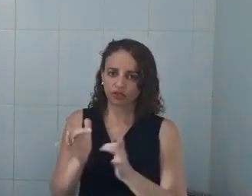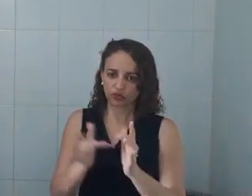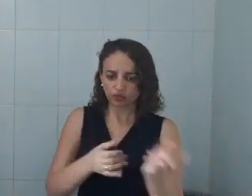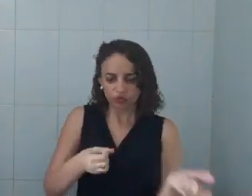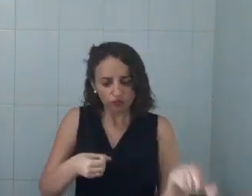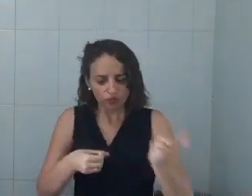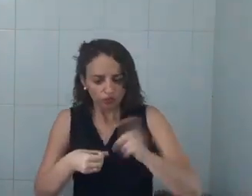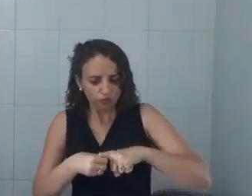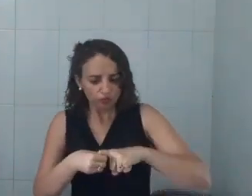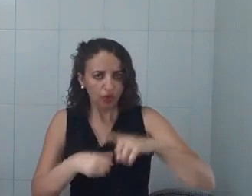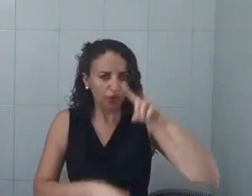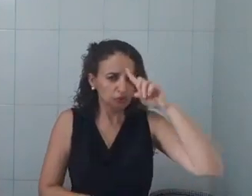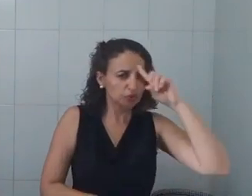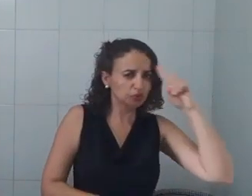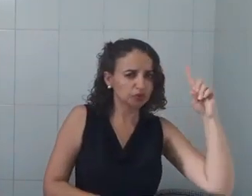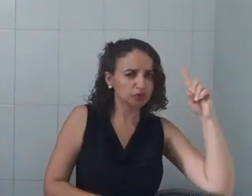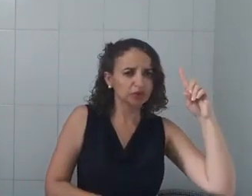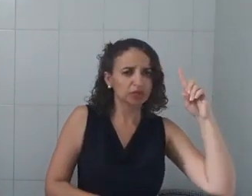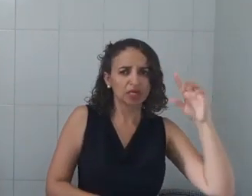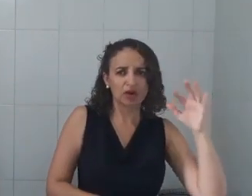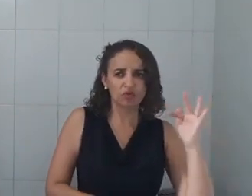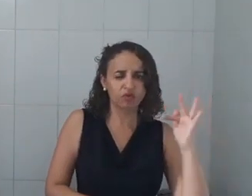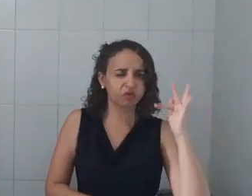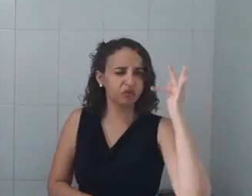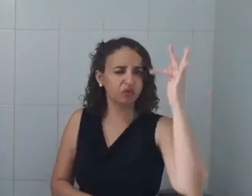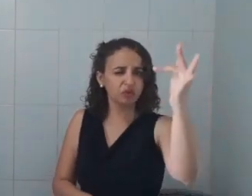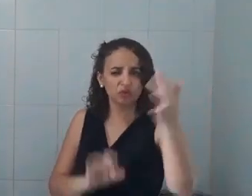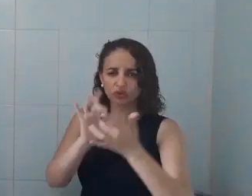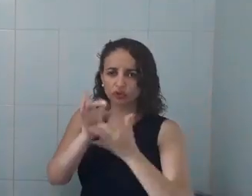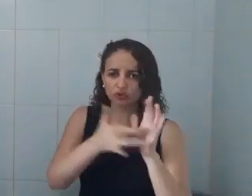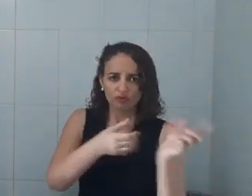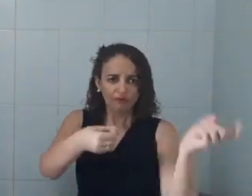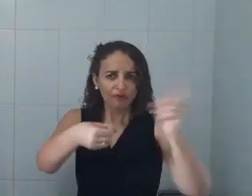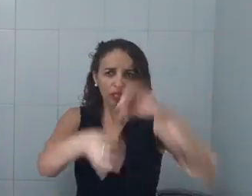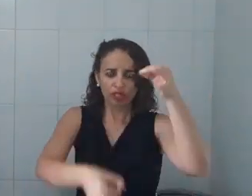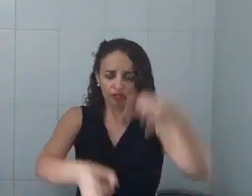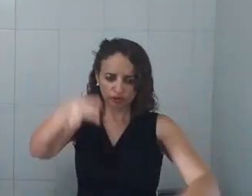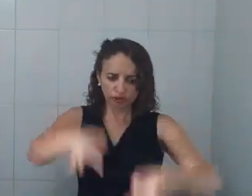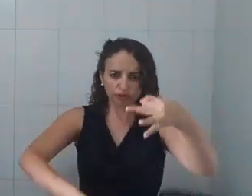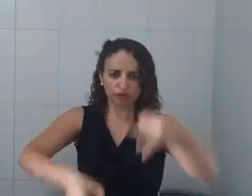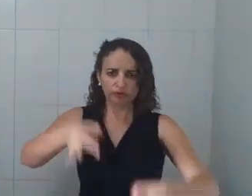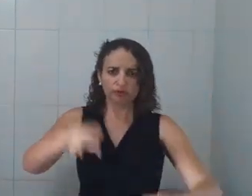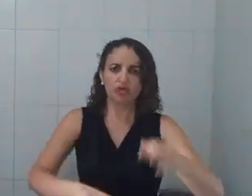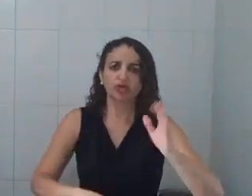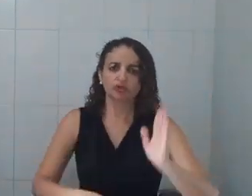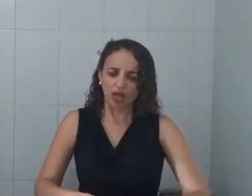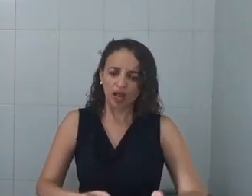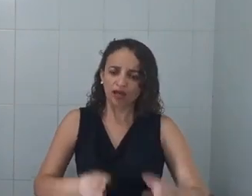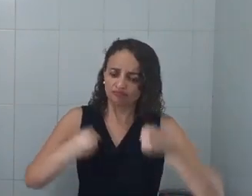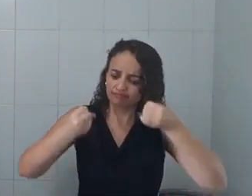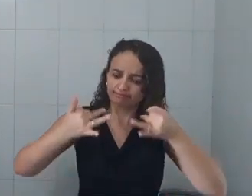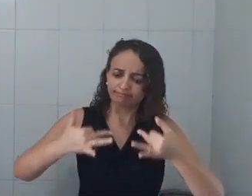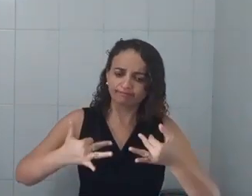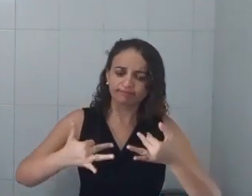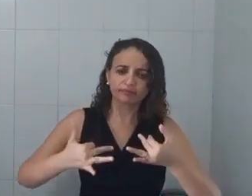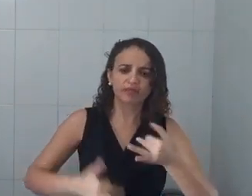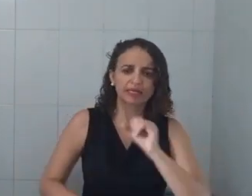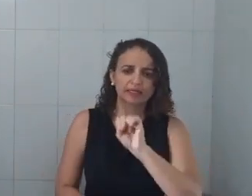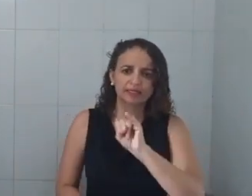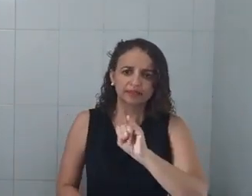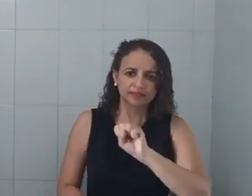foi anunciado. Os profetas do Velho Testamento já falaram do juízo, falaram dele com frequência,